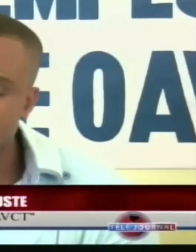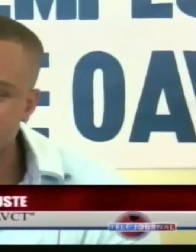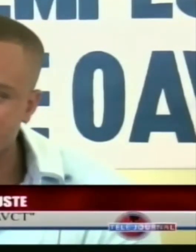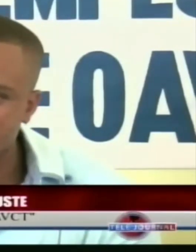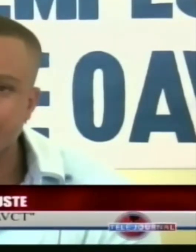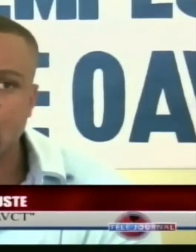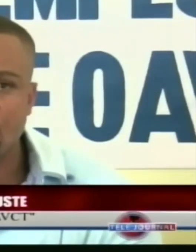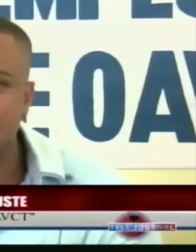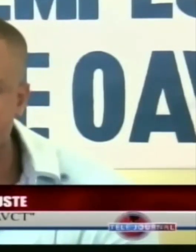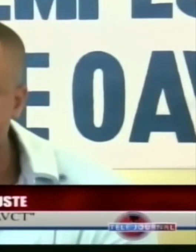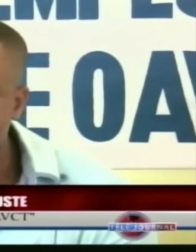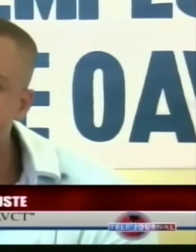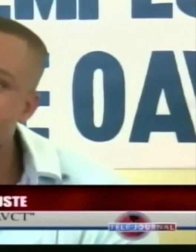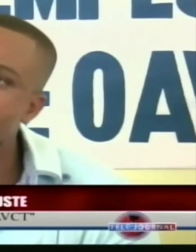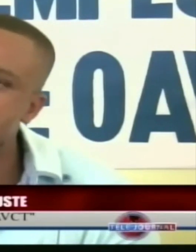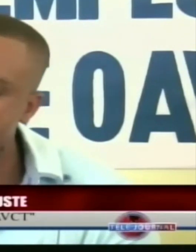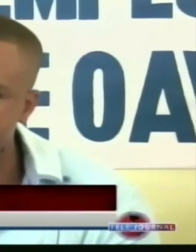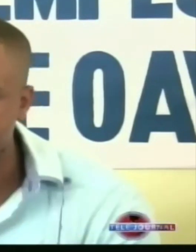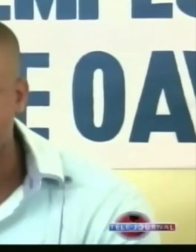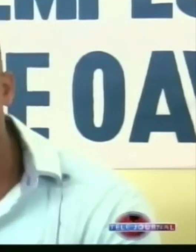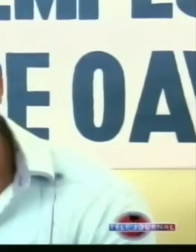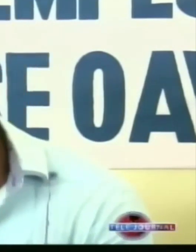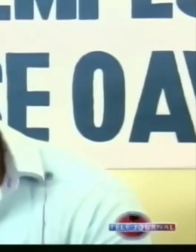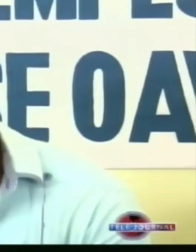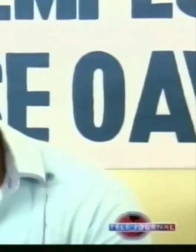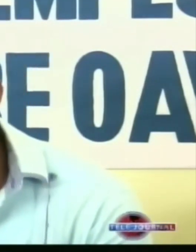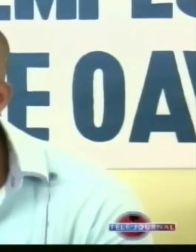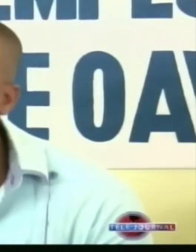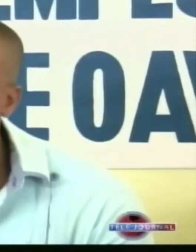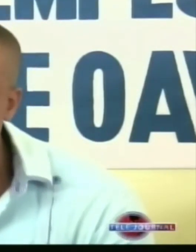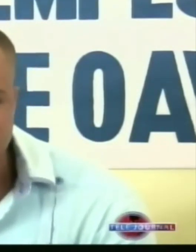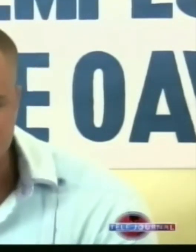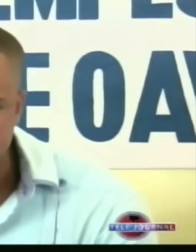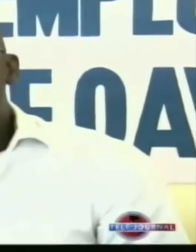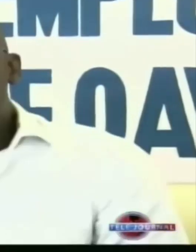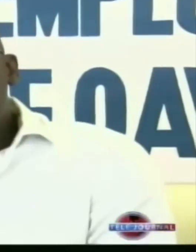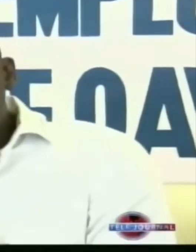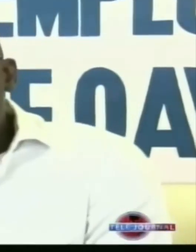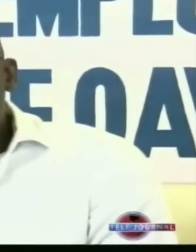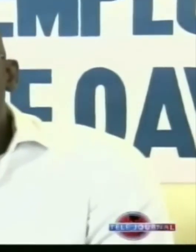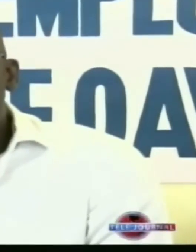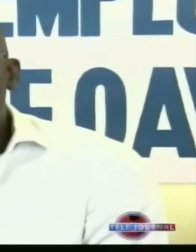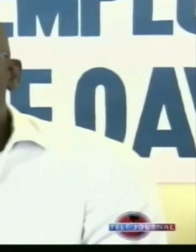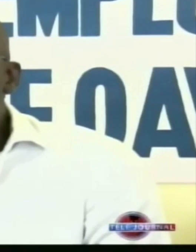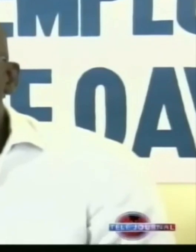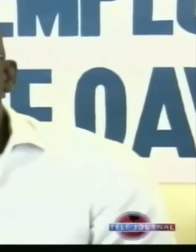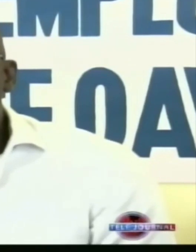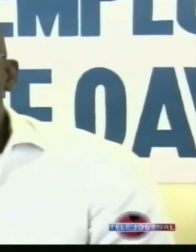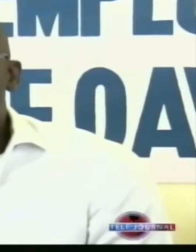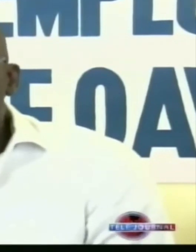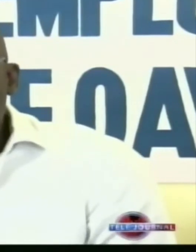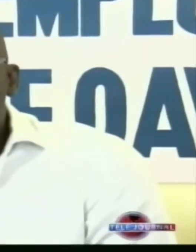la direction générale, la guerre, il faut la faire au niveau constat. Nous avons mis des constats de opérationnel. L'administration, ça a un abdil